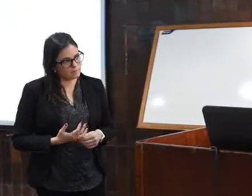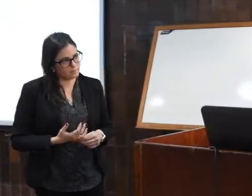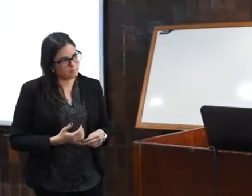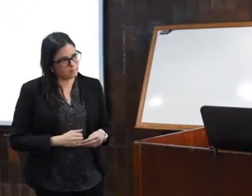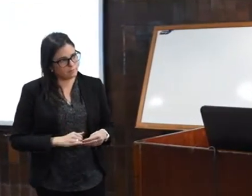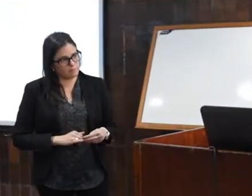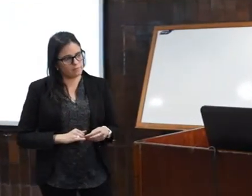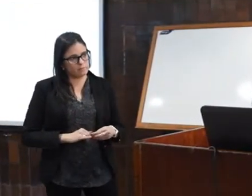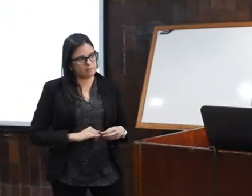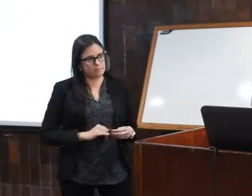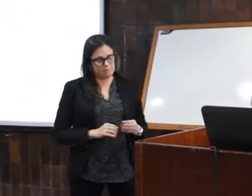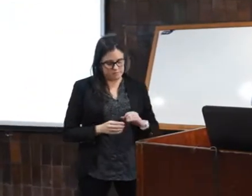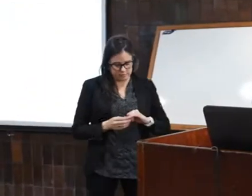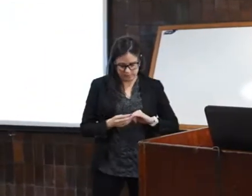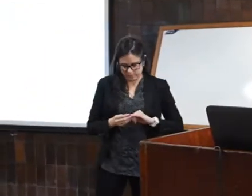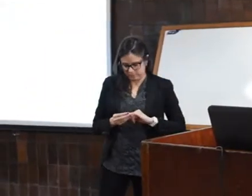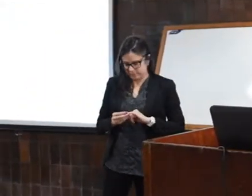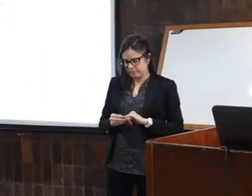lo que está pasando